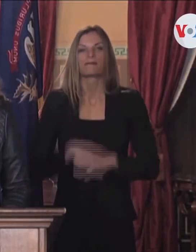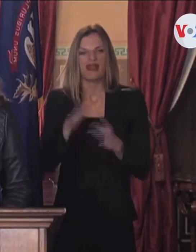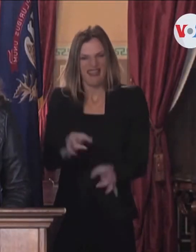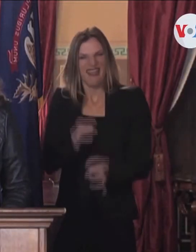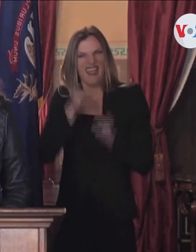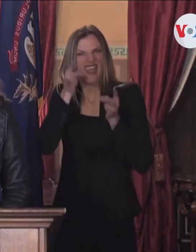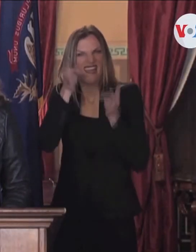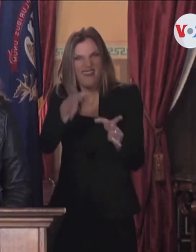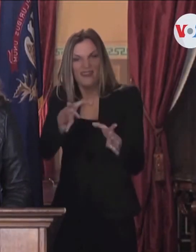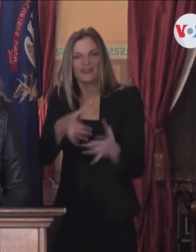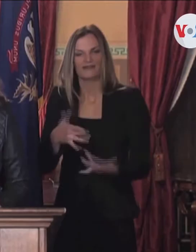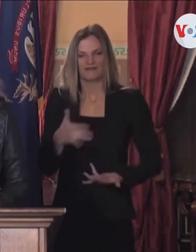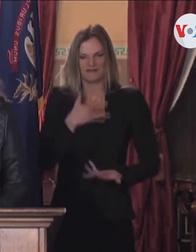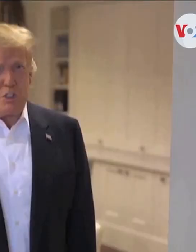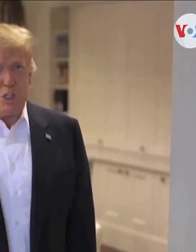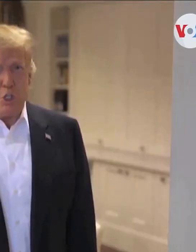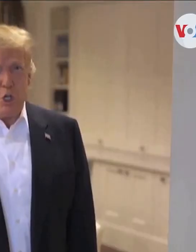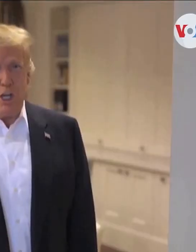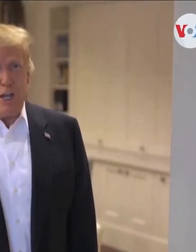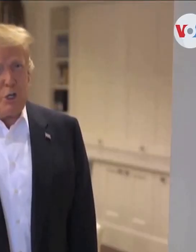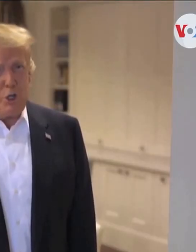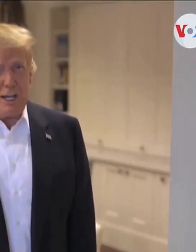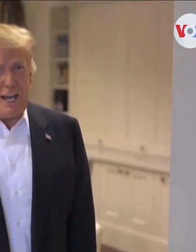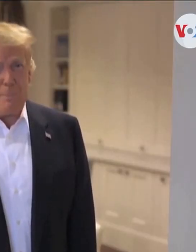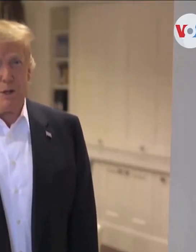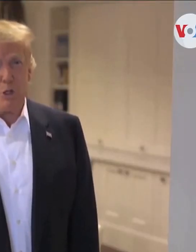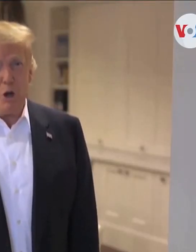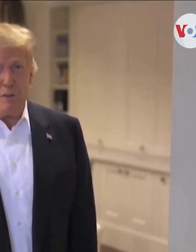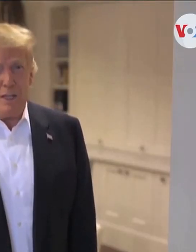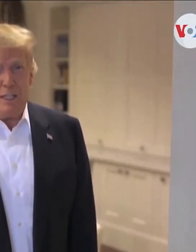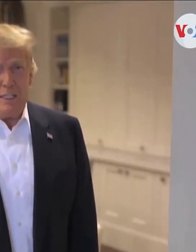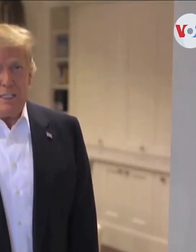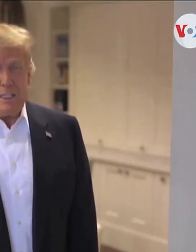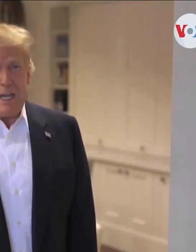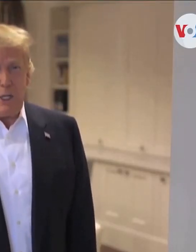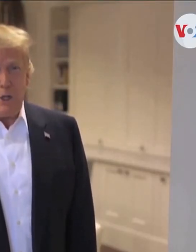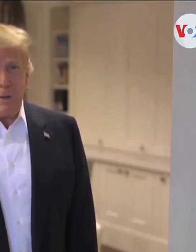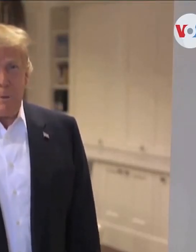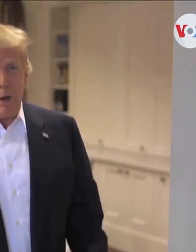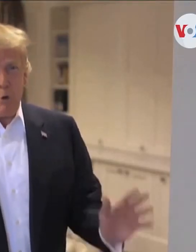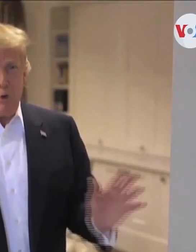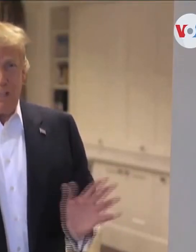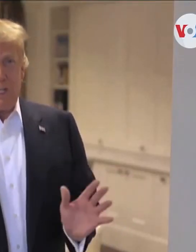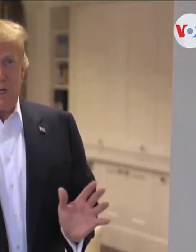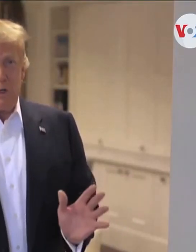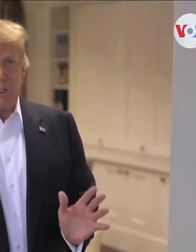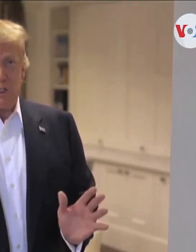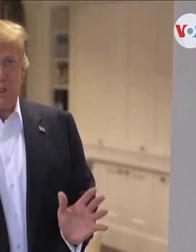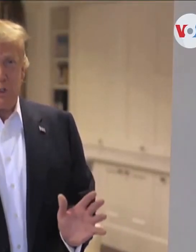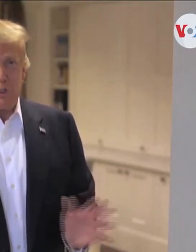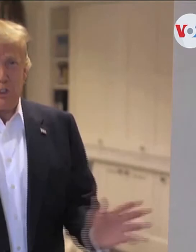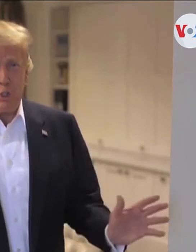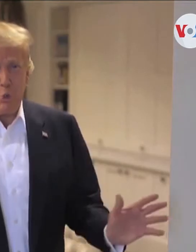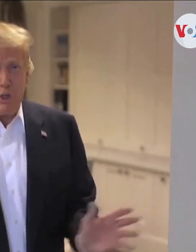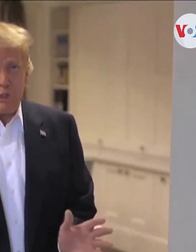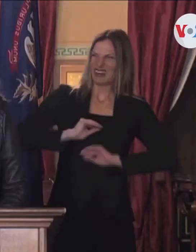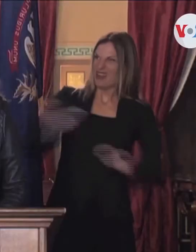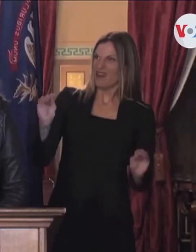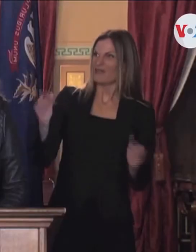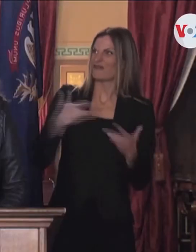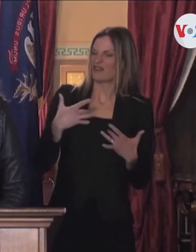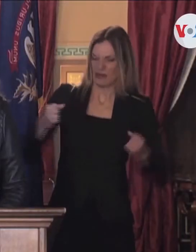este tipo de acciones pueden ser causadas por un mensaje de aliento que se legitima a través del reconocimiento desde la casa